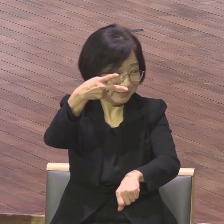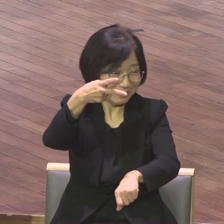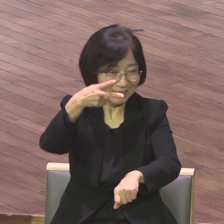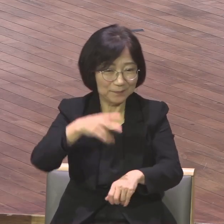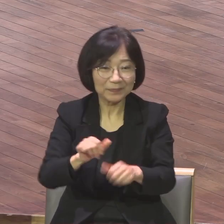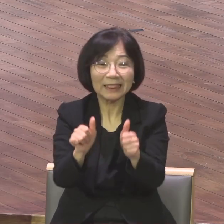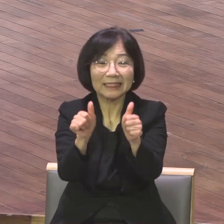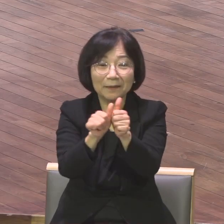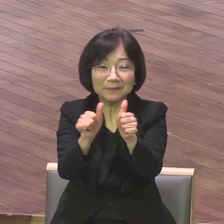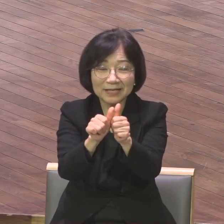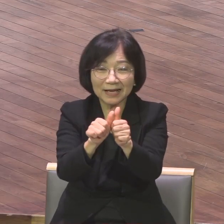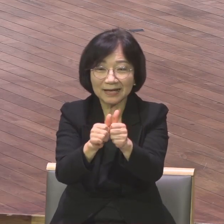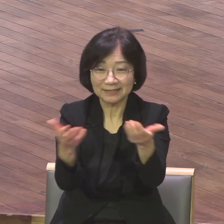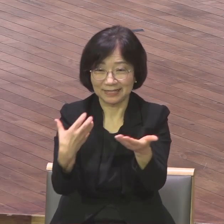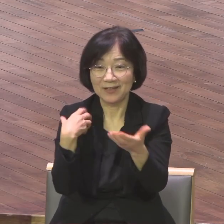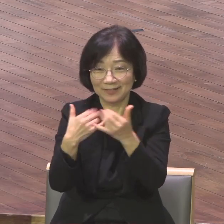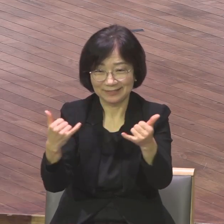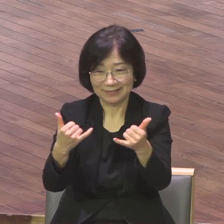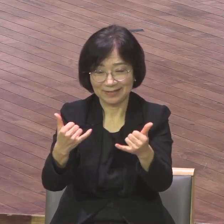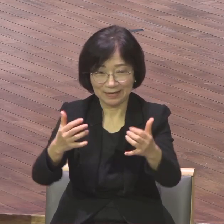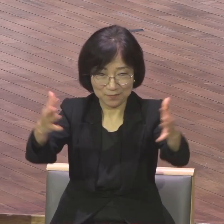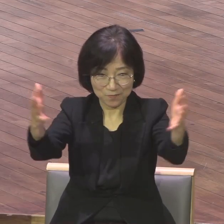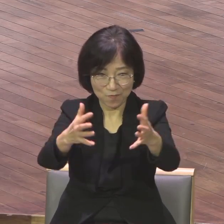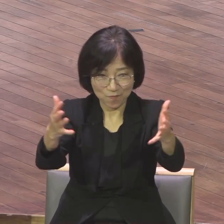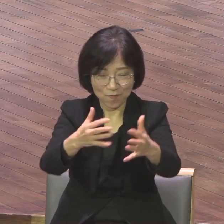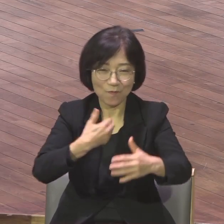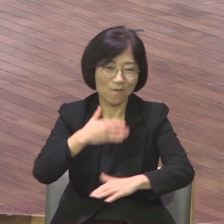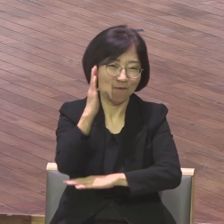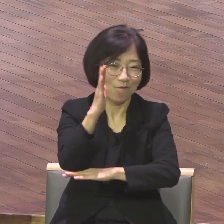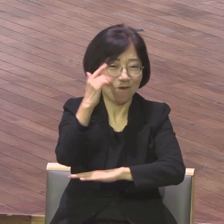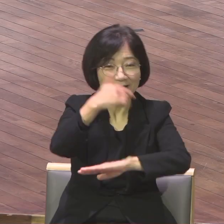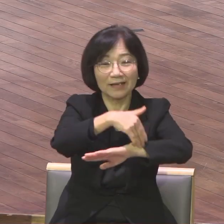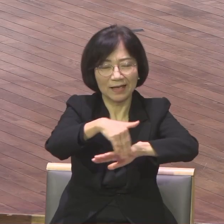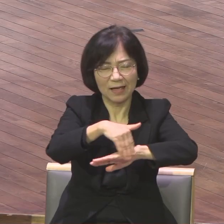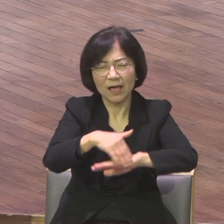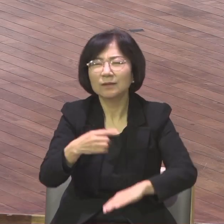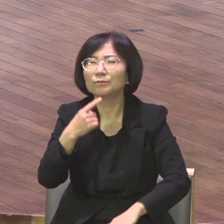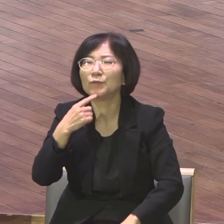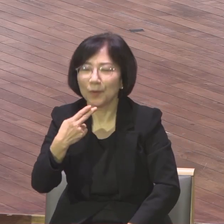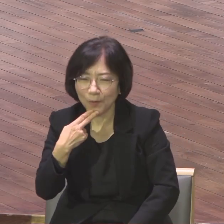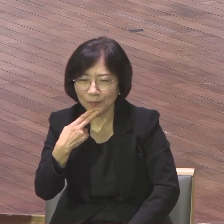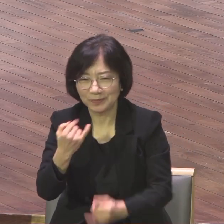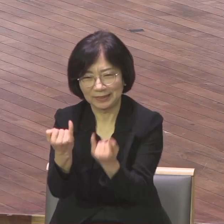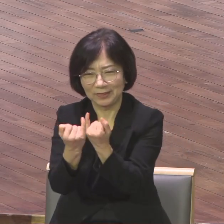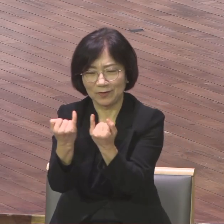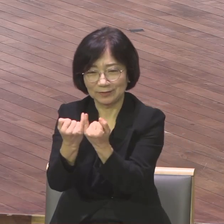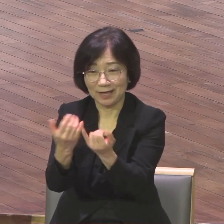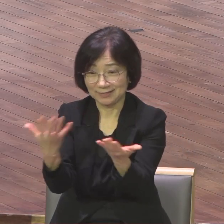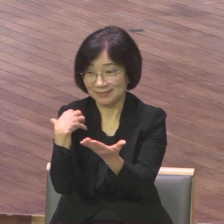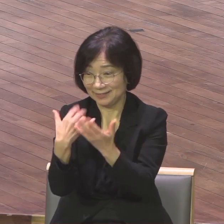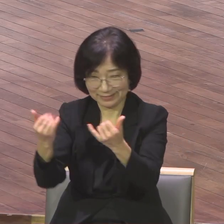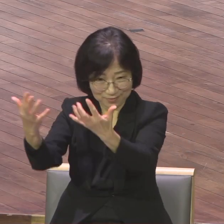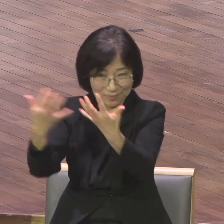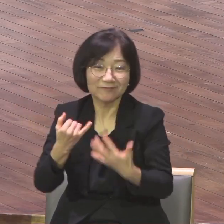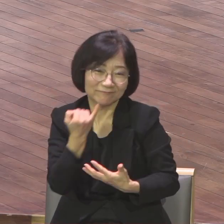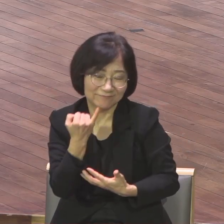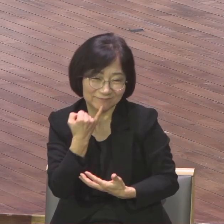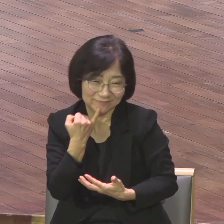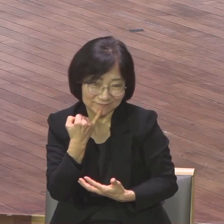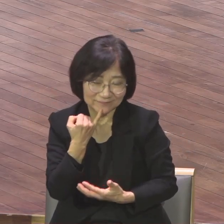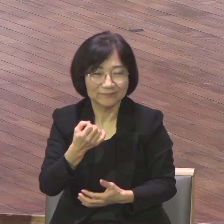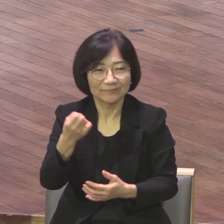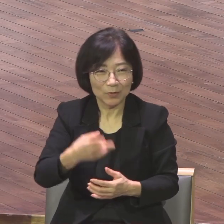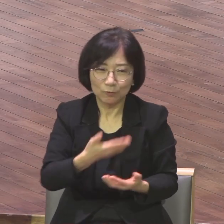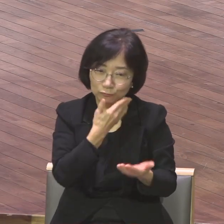대상으로 메시지합니다. 물론 여자 사역자 또 조장 중자까지 다 함께 예언교회 구역 조직 현장 조직에 새로운 변화의